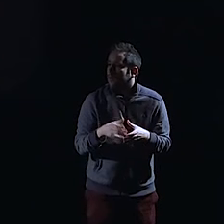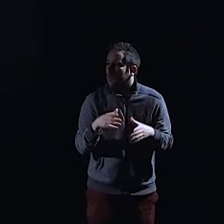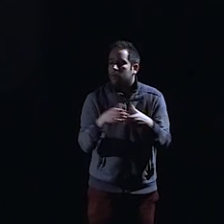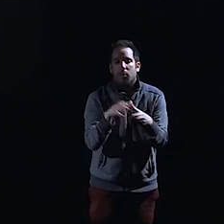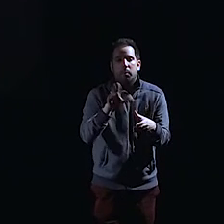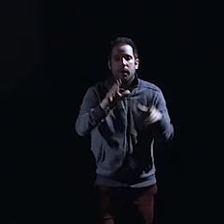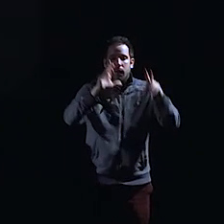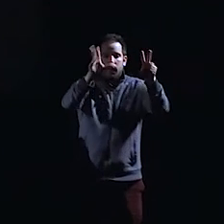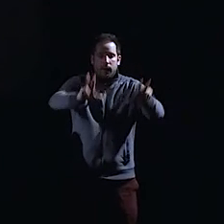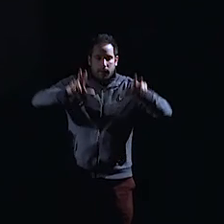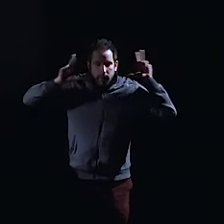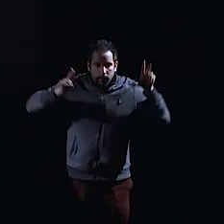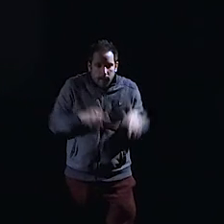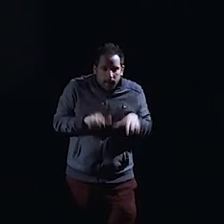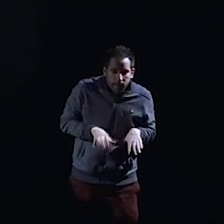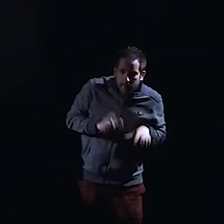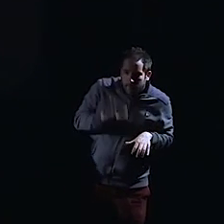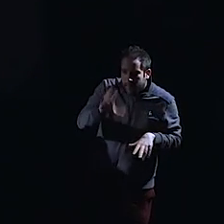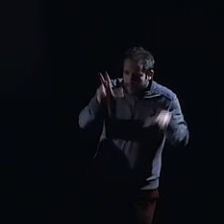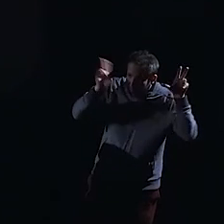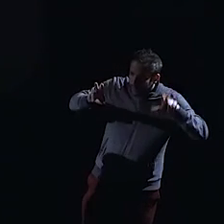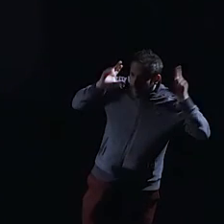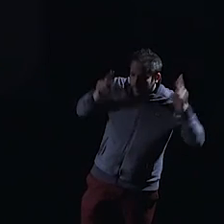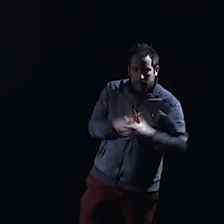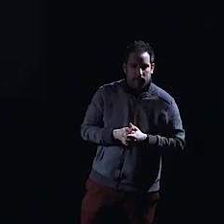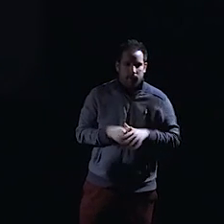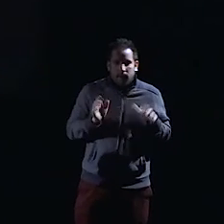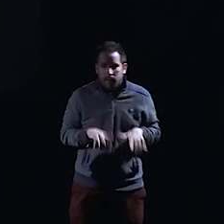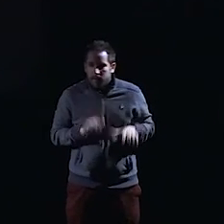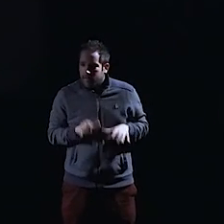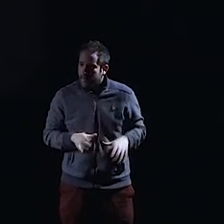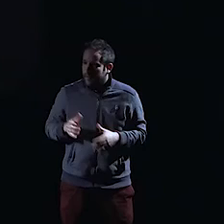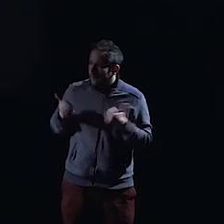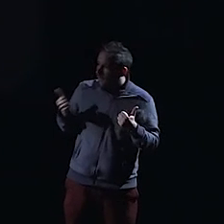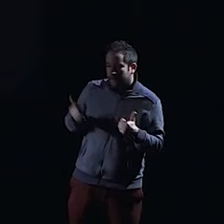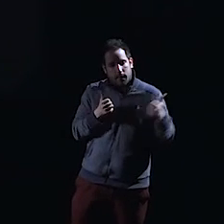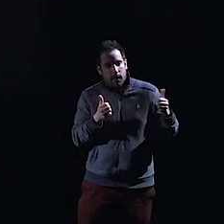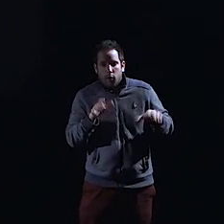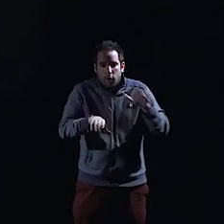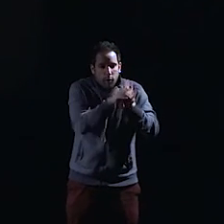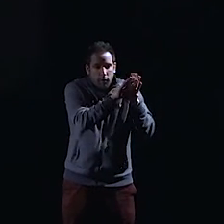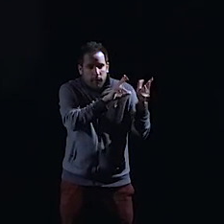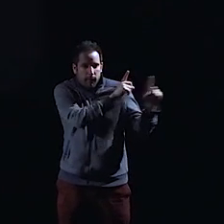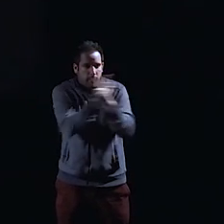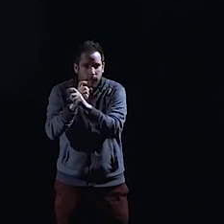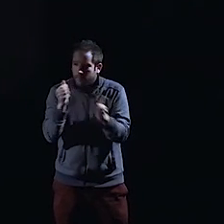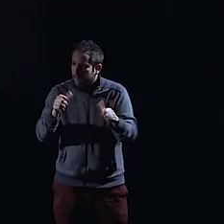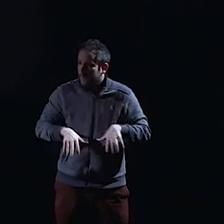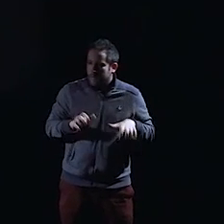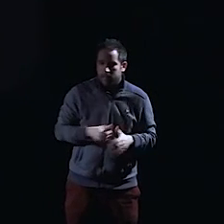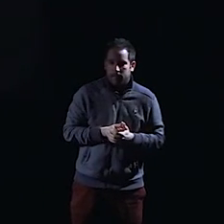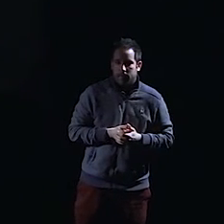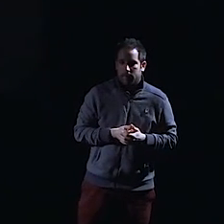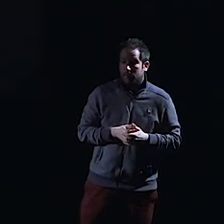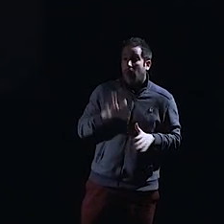geeks qui sont autour d'une table en train de faire des trucs de geeks. Puis on est là en geek, et puis on est souris garcée, puis on code, et puis on fait des trucs.